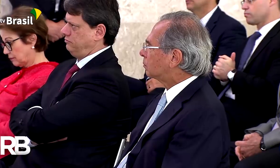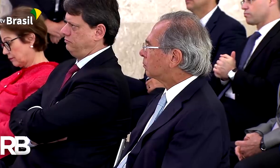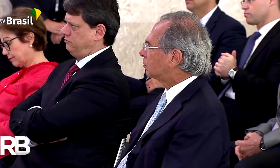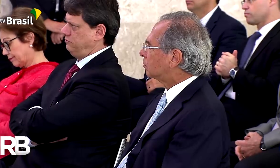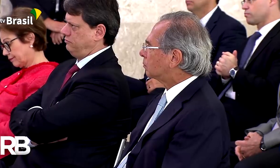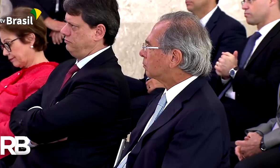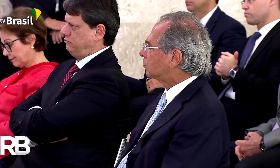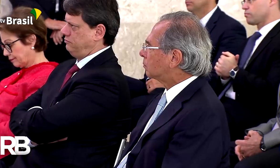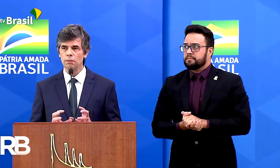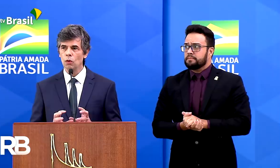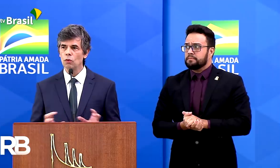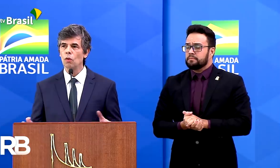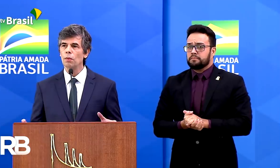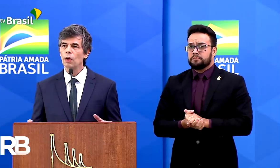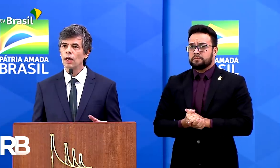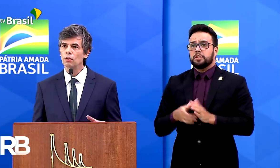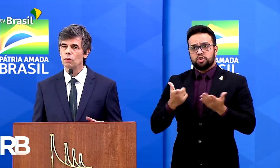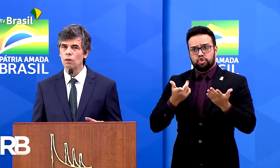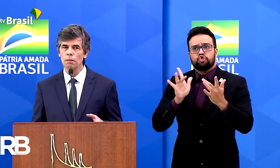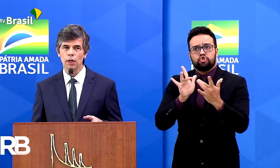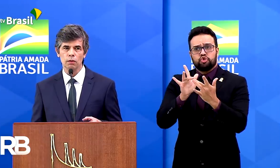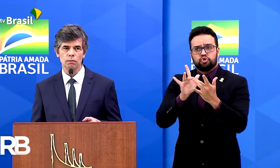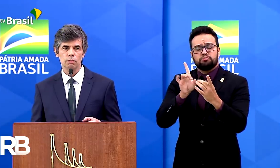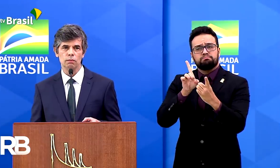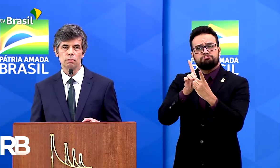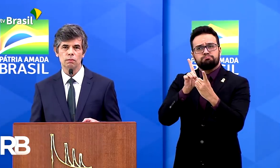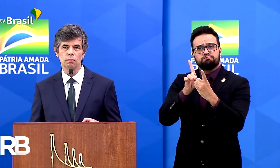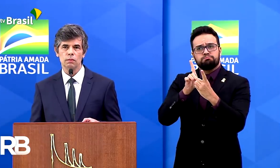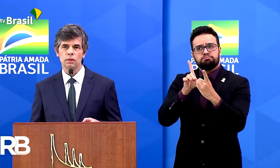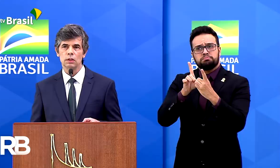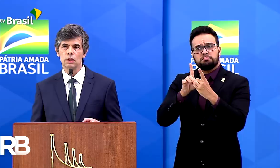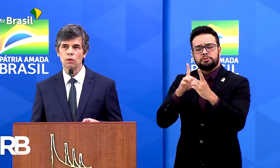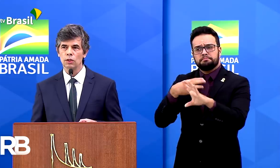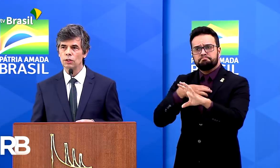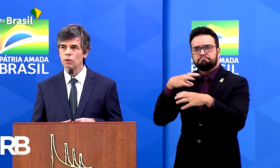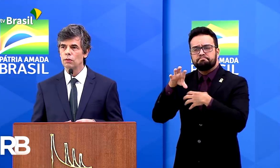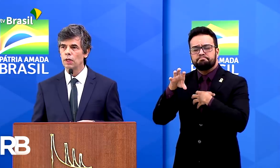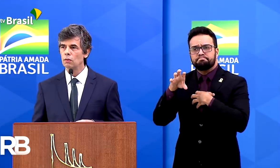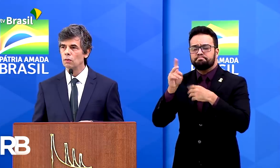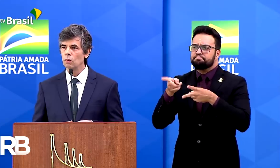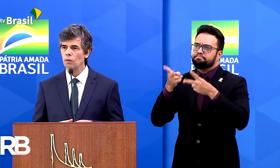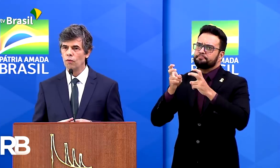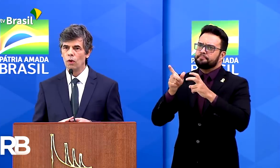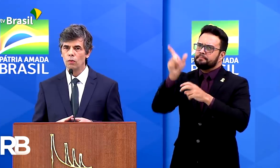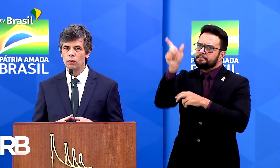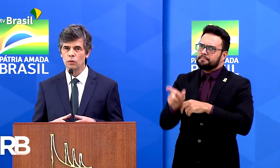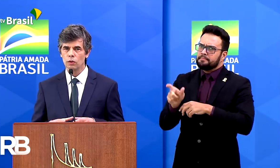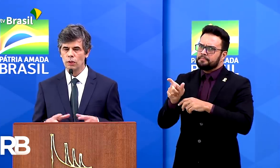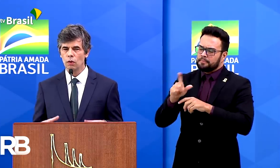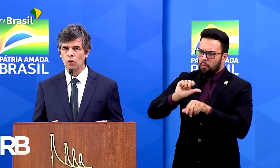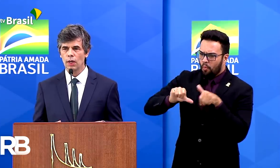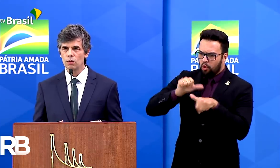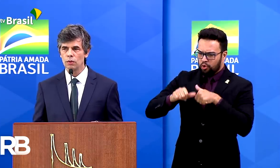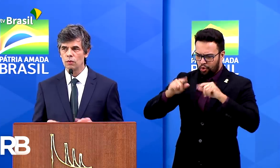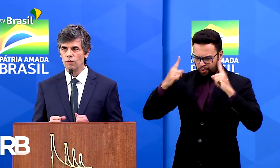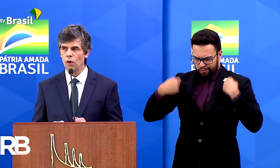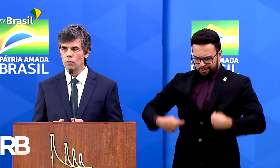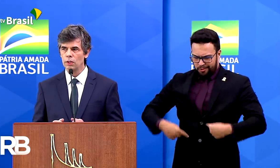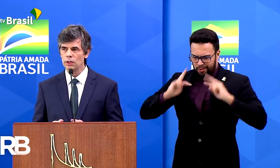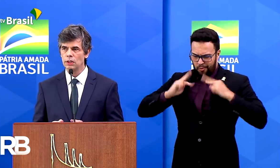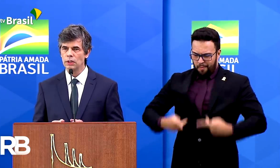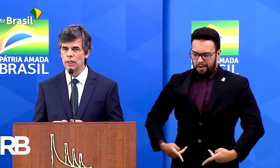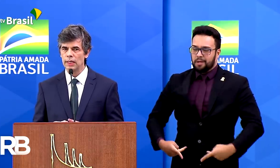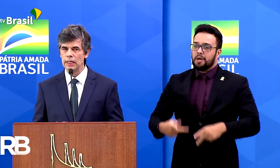integração com outros ministérios na luta contra a doença e que o cuidado com a saúde e a economia tem que andar juntos.